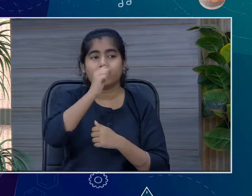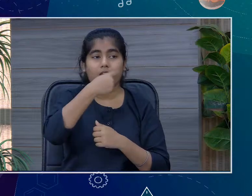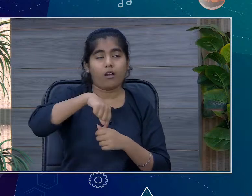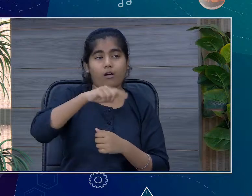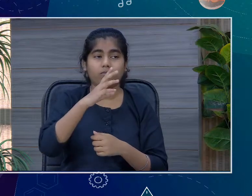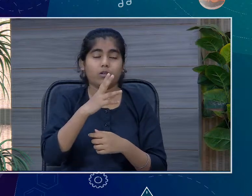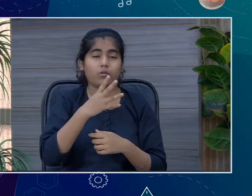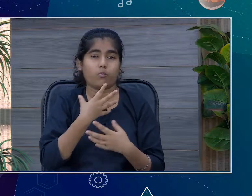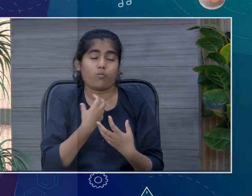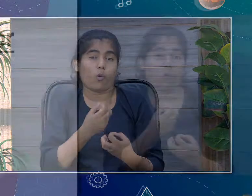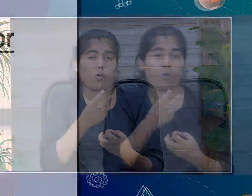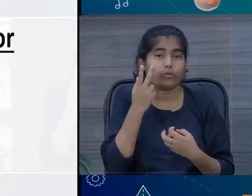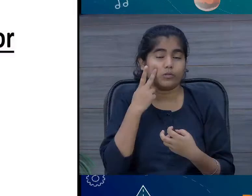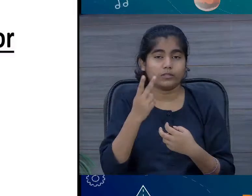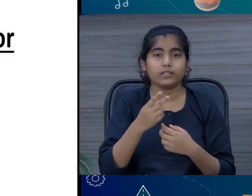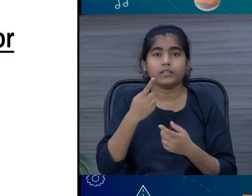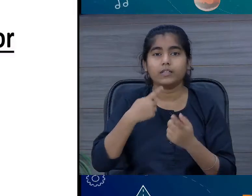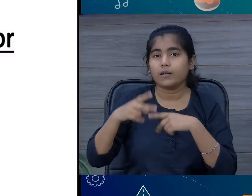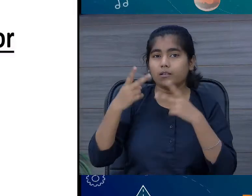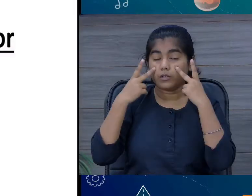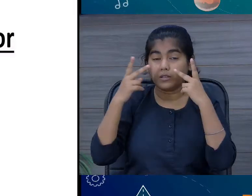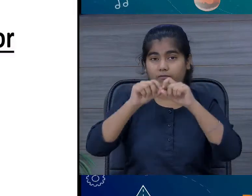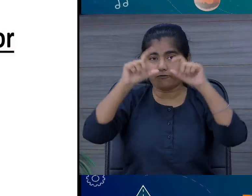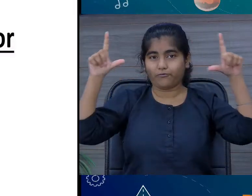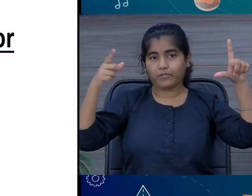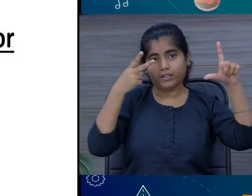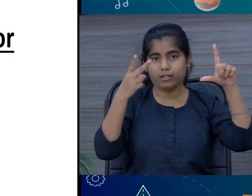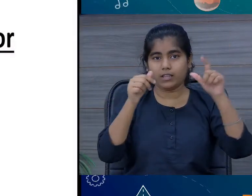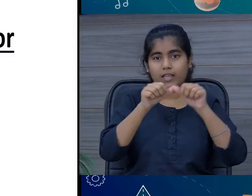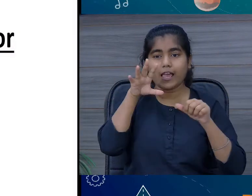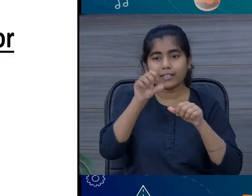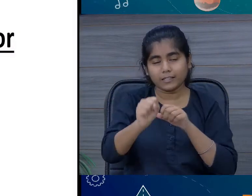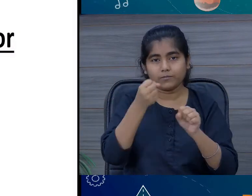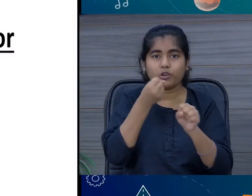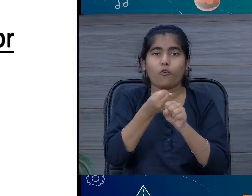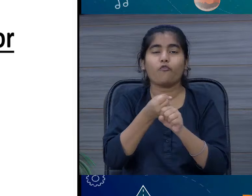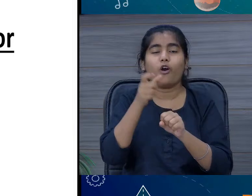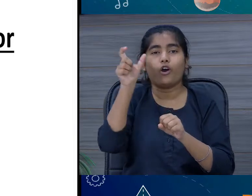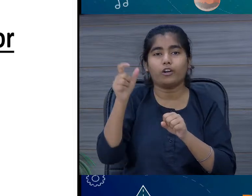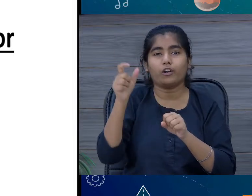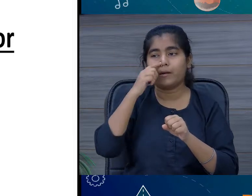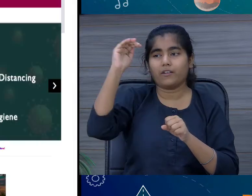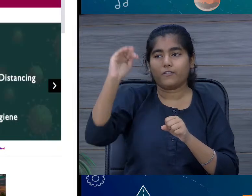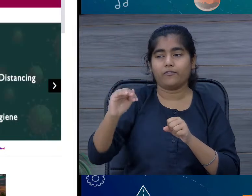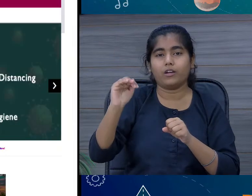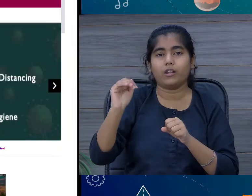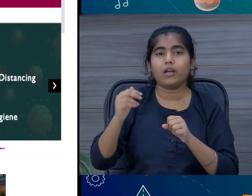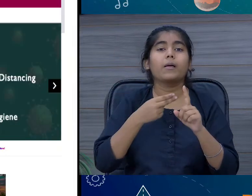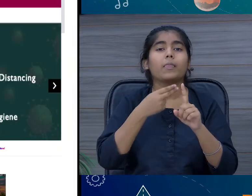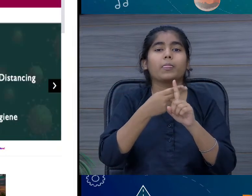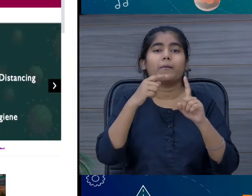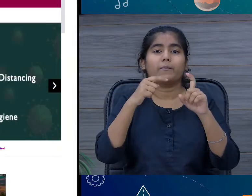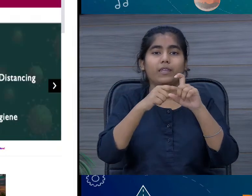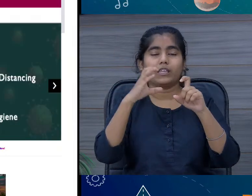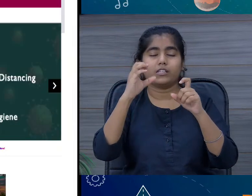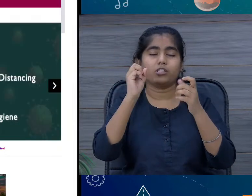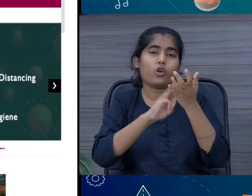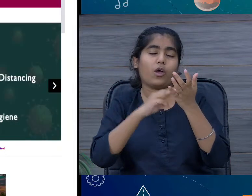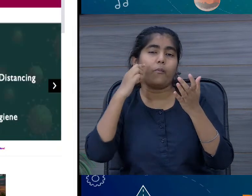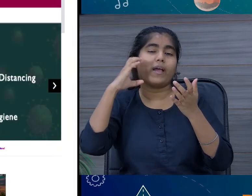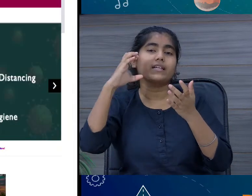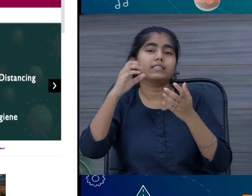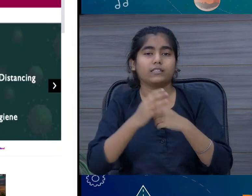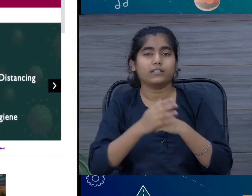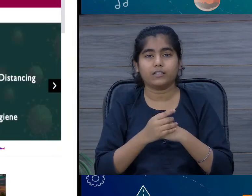स्क्रीन पे आ रहा है पाथवे टुवर्ड्स प्रिया द एक्सेसिबिलिटी वॉरियर एन ई कॉमिक बुक। अब आप ये देखिए,